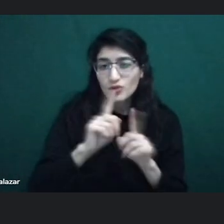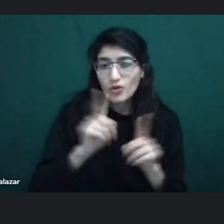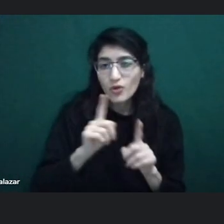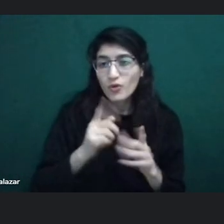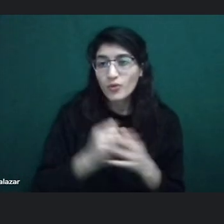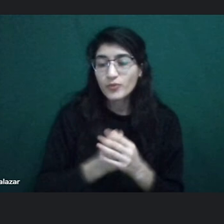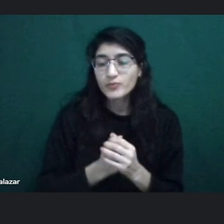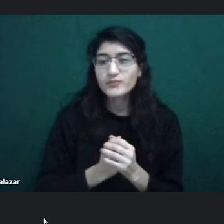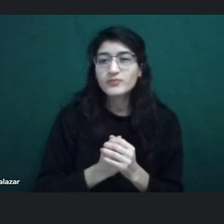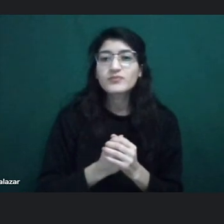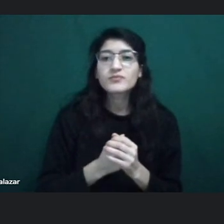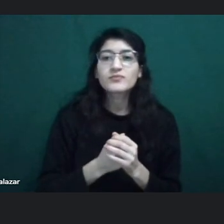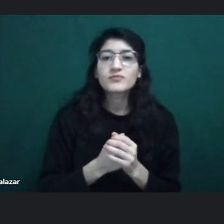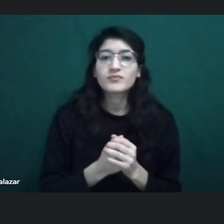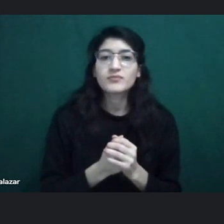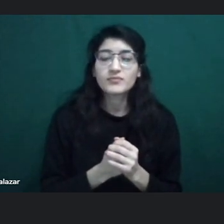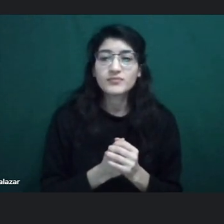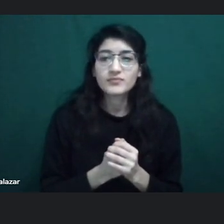Ahí vino alguien más.